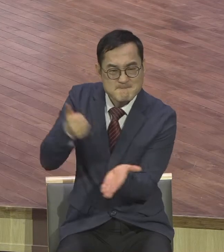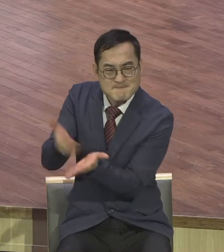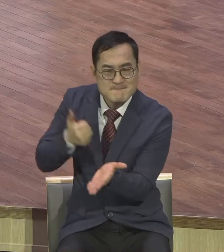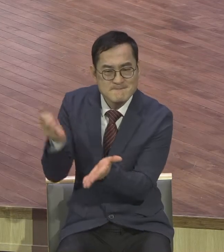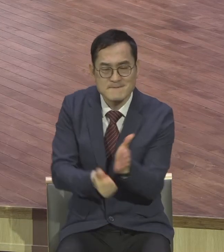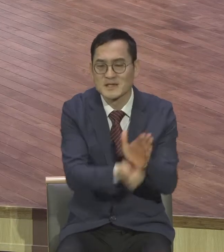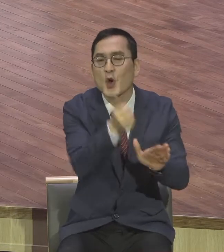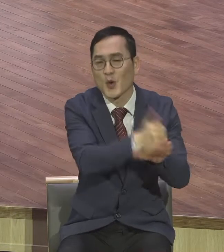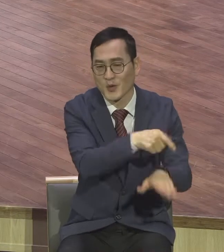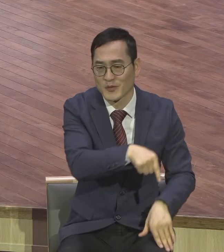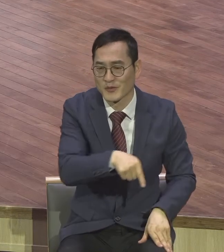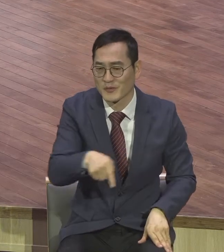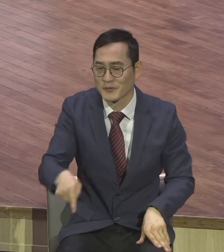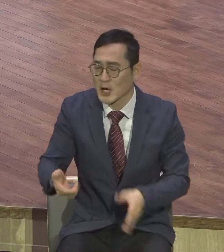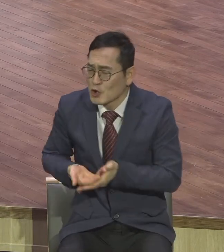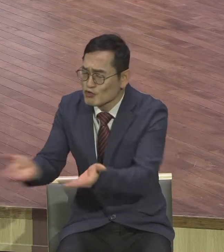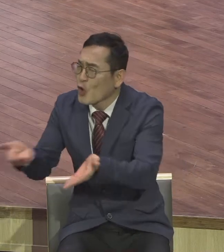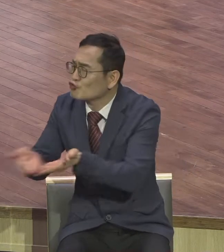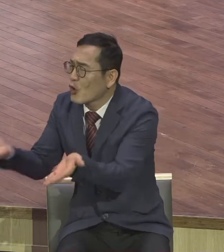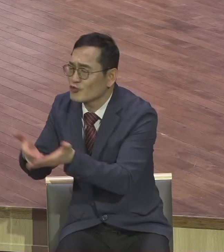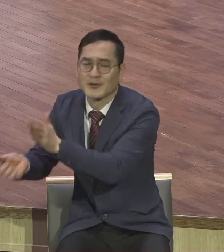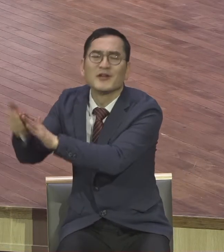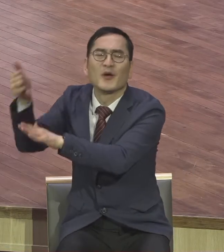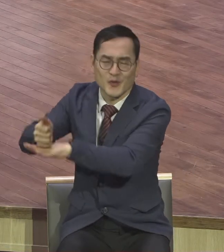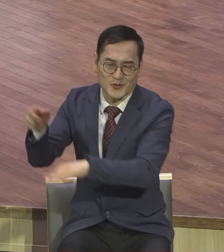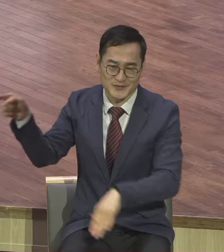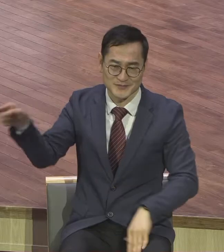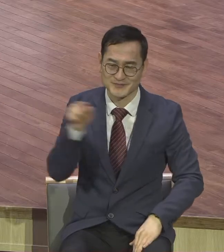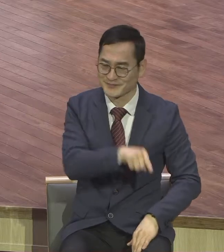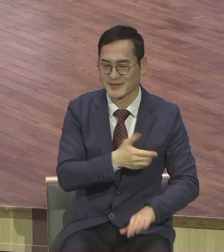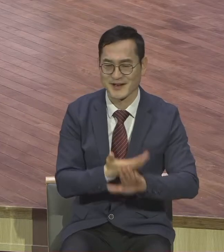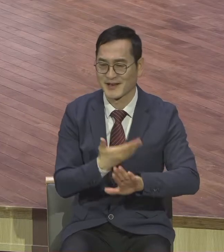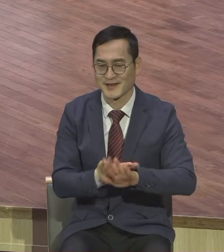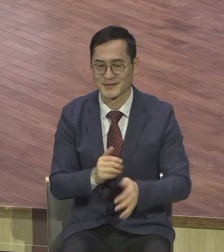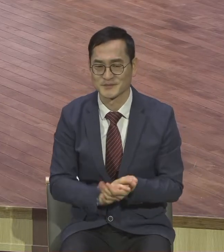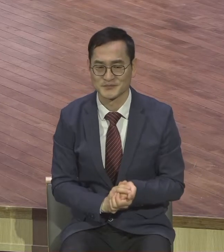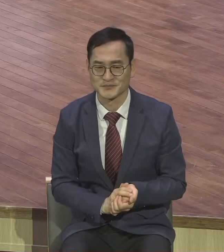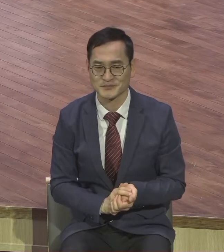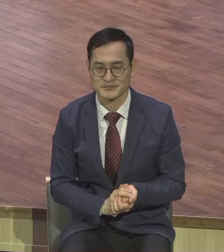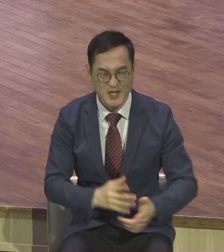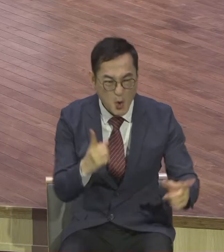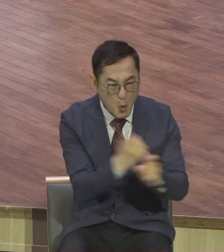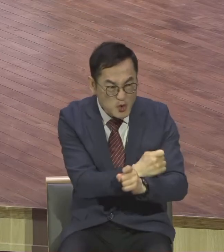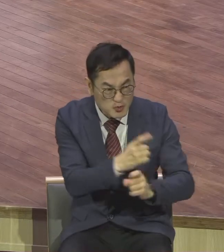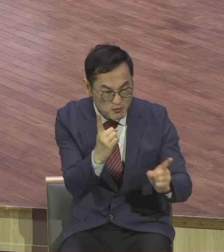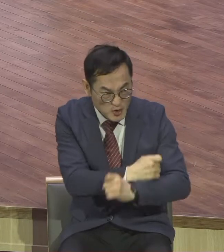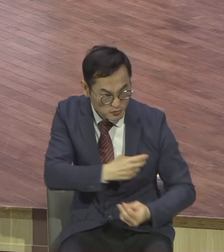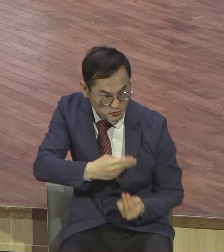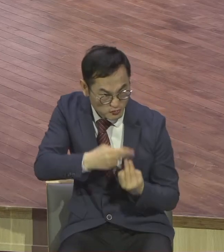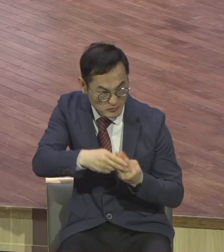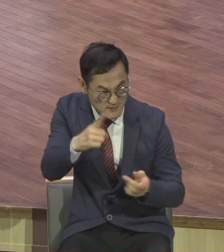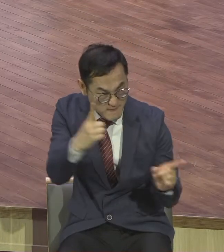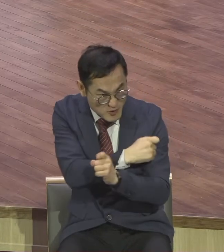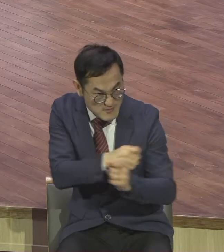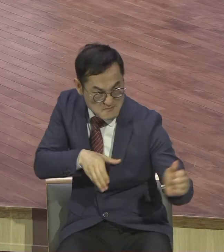원수를 미워하라 원수가 팔아 아니여 사랑해라 정반대예요